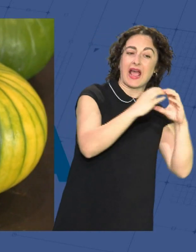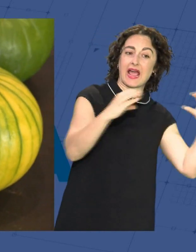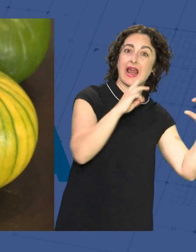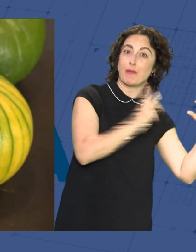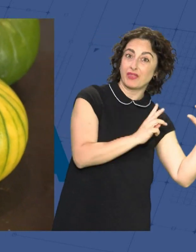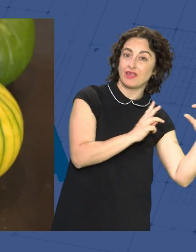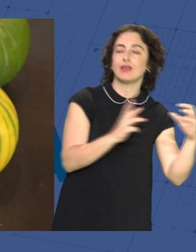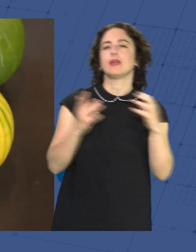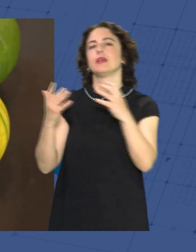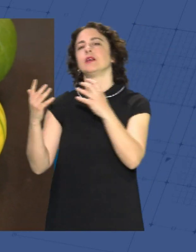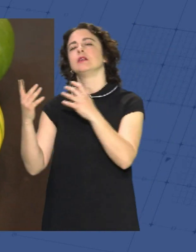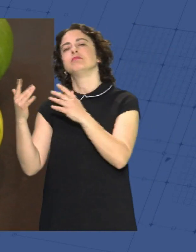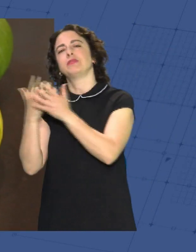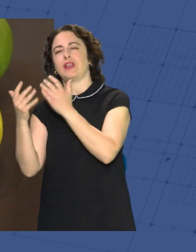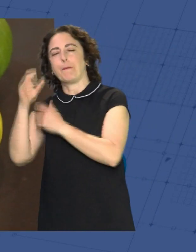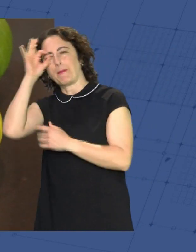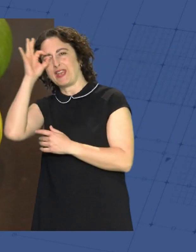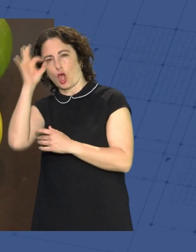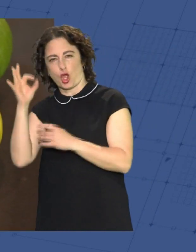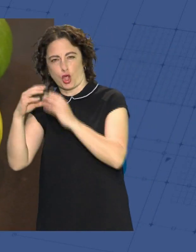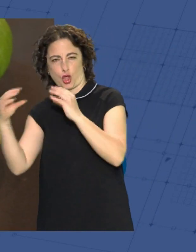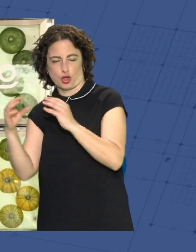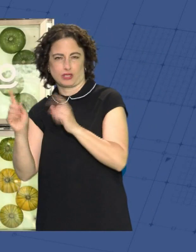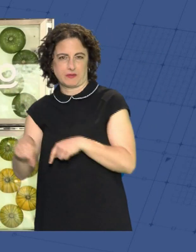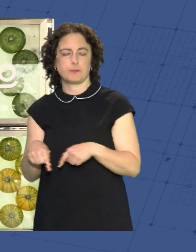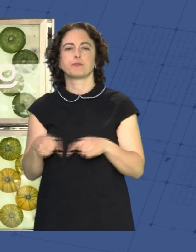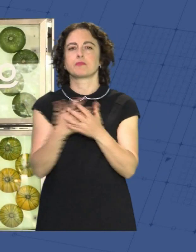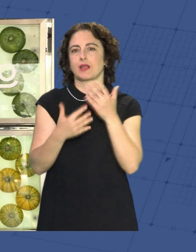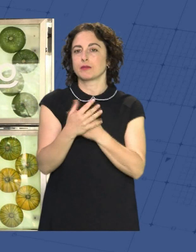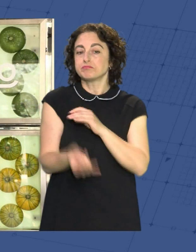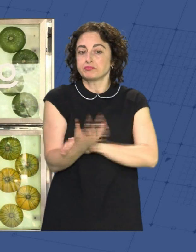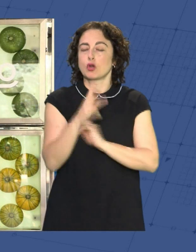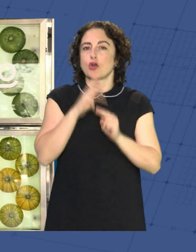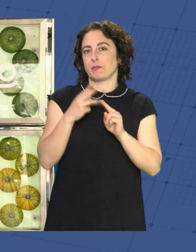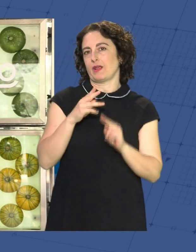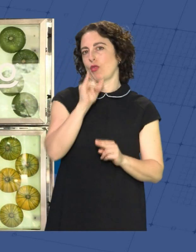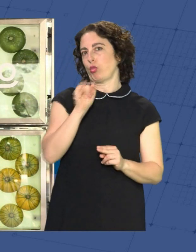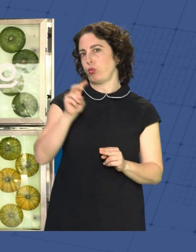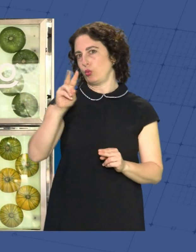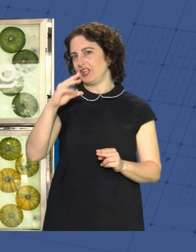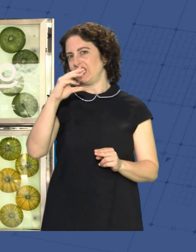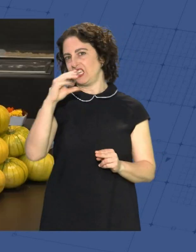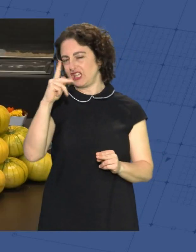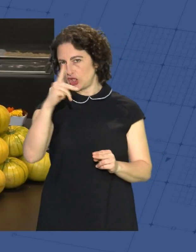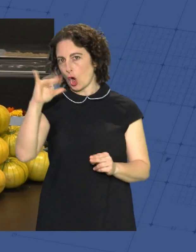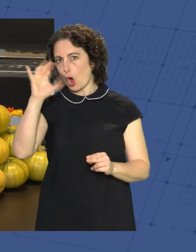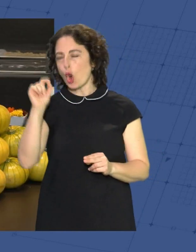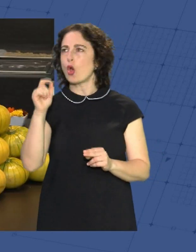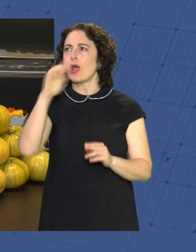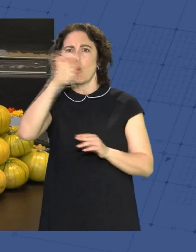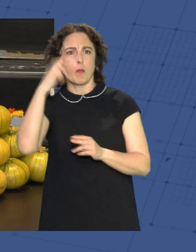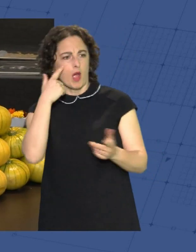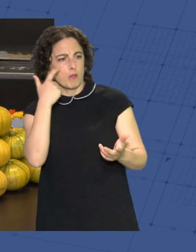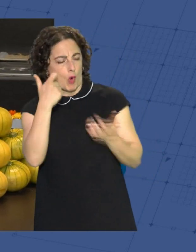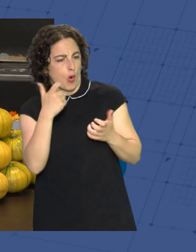y el cetriolo o pepino. De esa unión surge ese curioso nombre. Un producto que ha llamado la atención de Europa, sobre todo